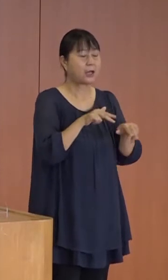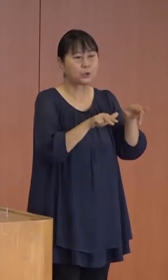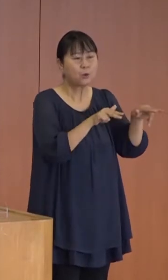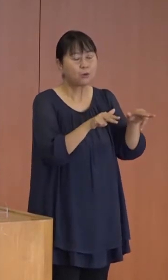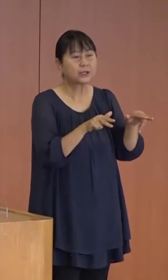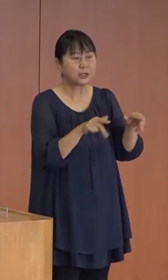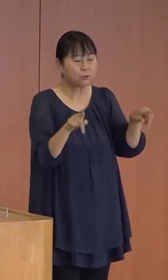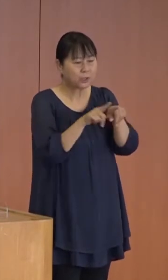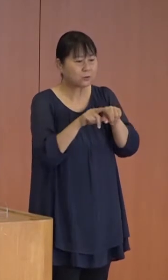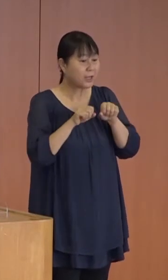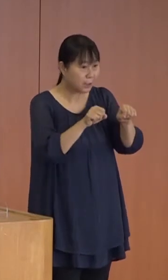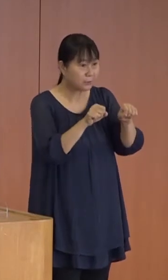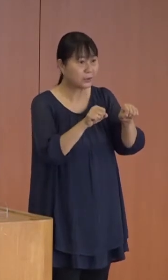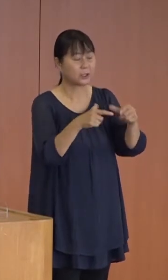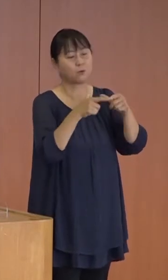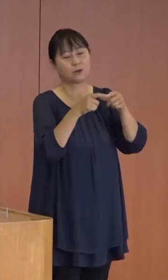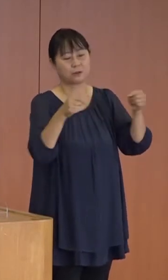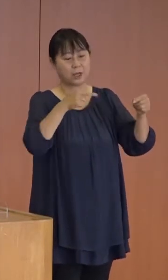みとなります。